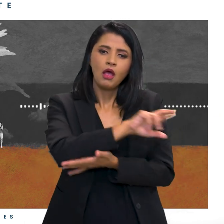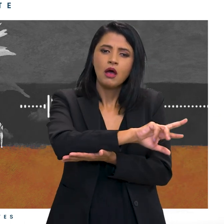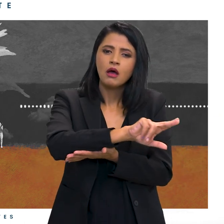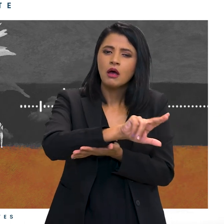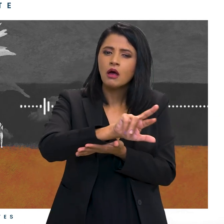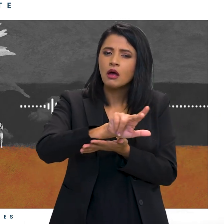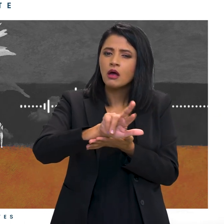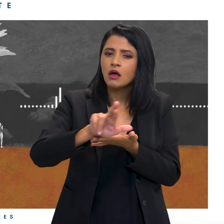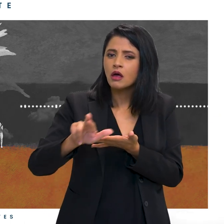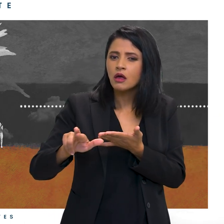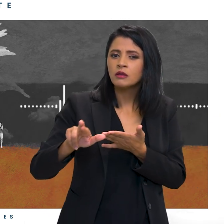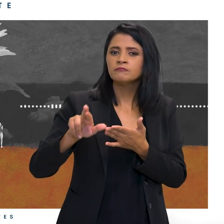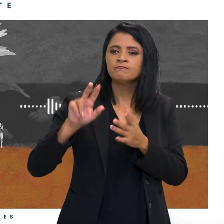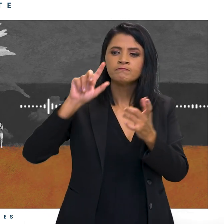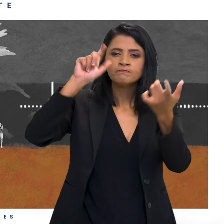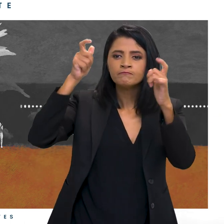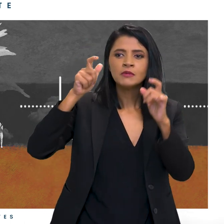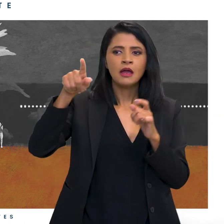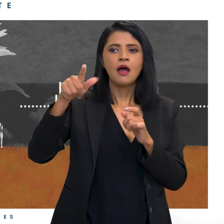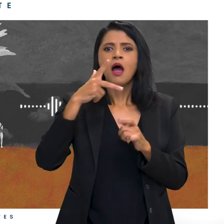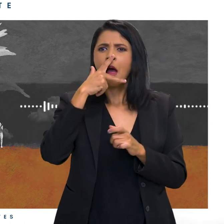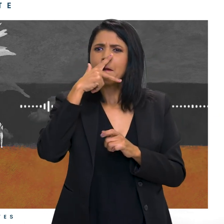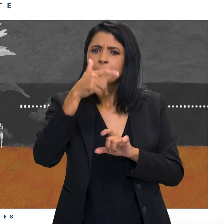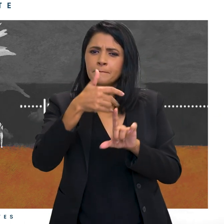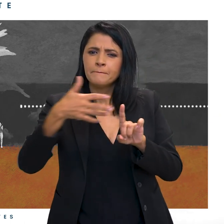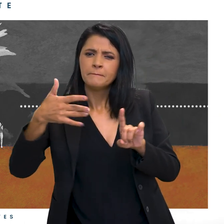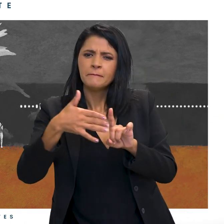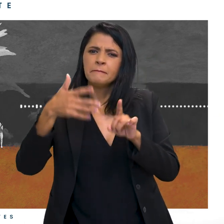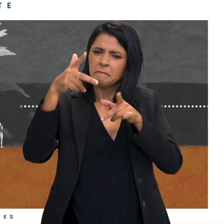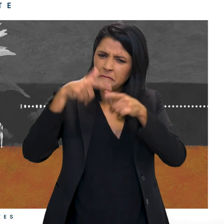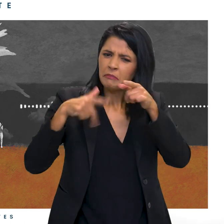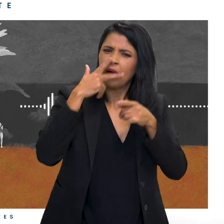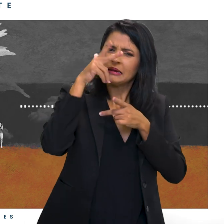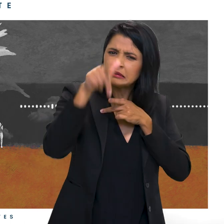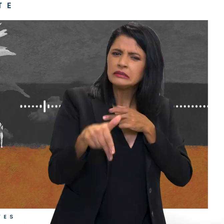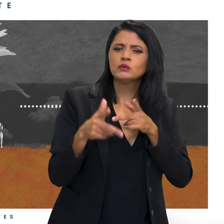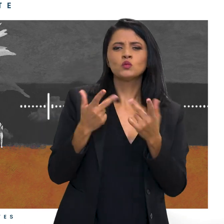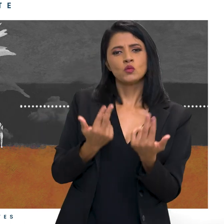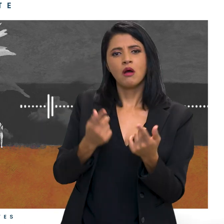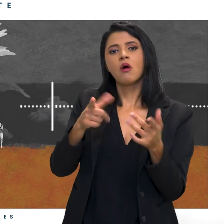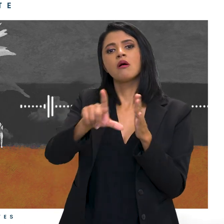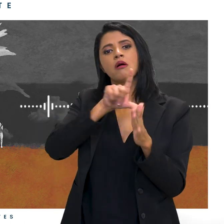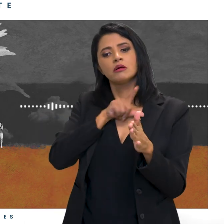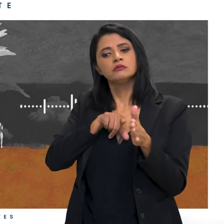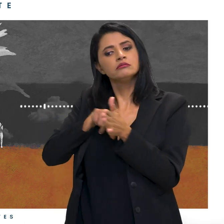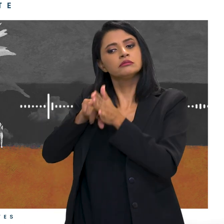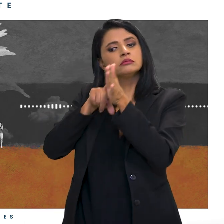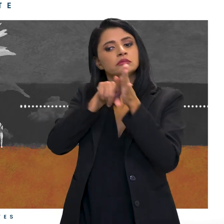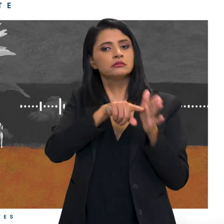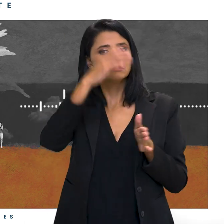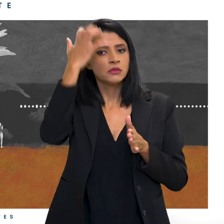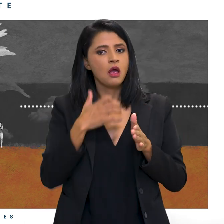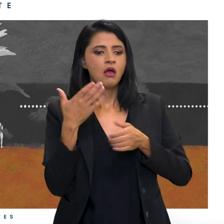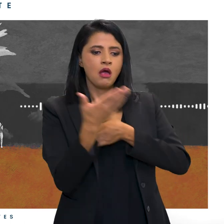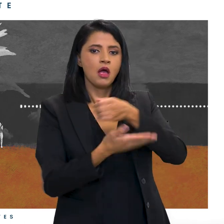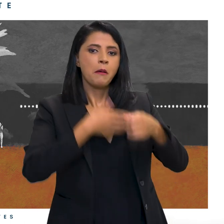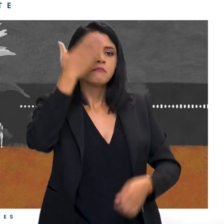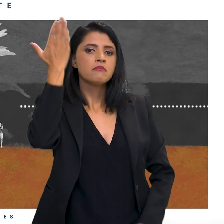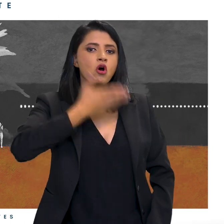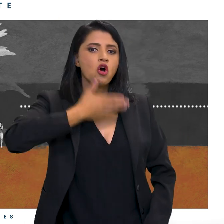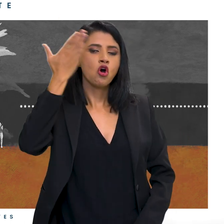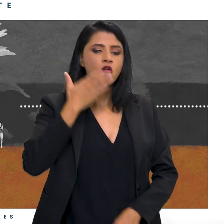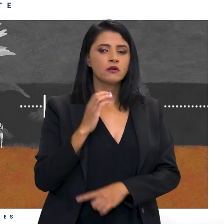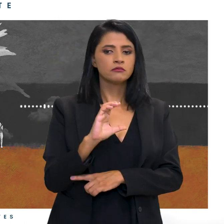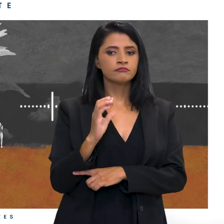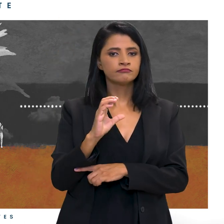E existem diferentes transtornos com sintomas parecidos. Por isso, é preciso uma investigação séria,